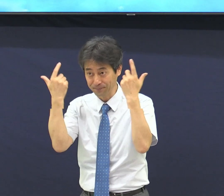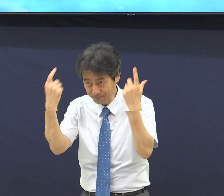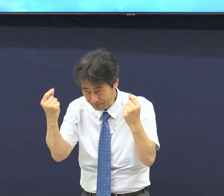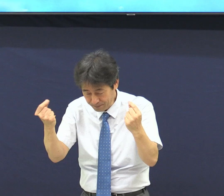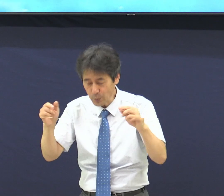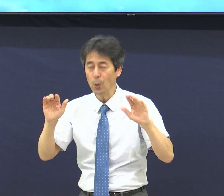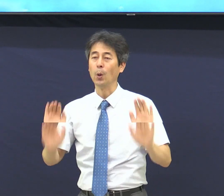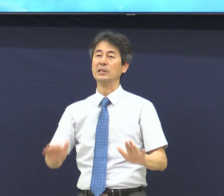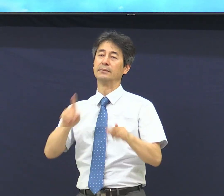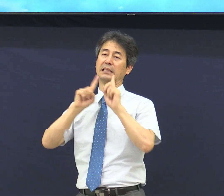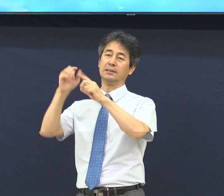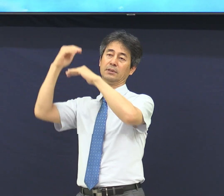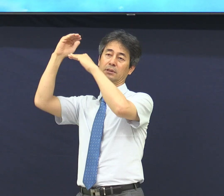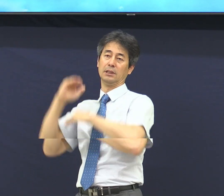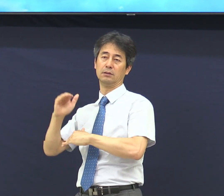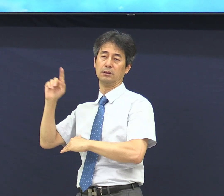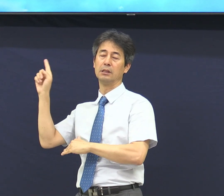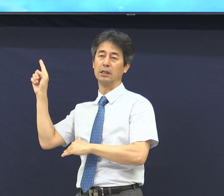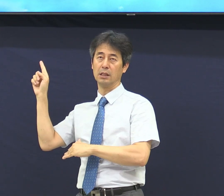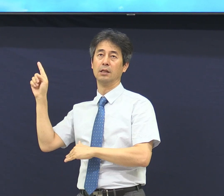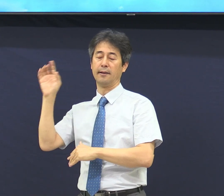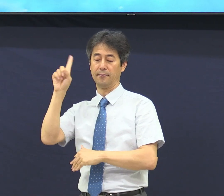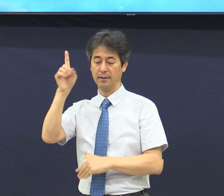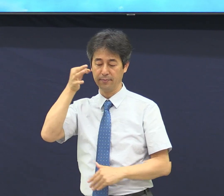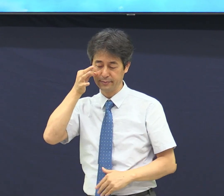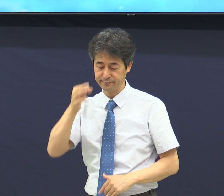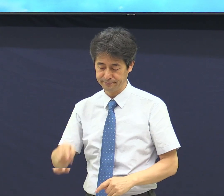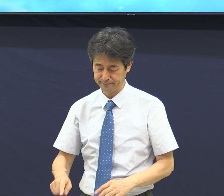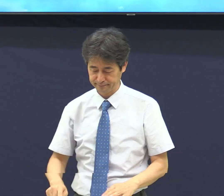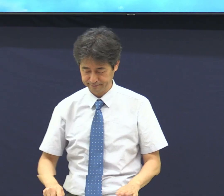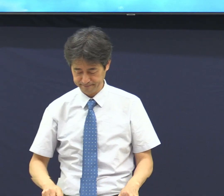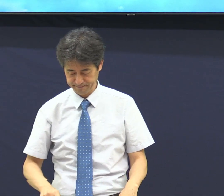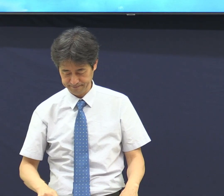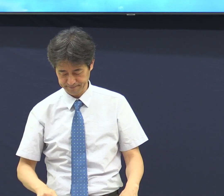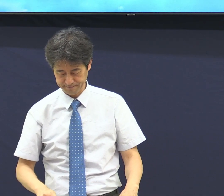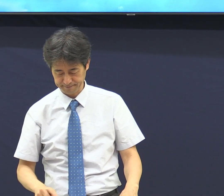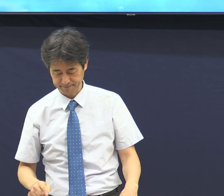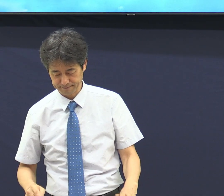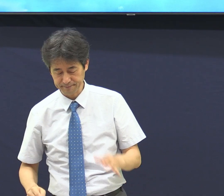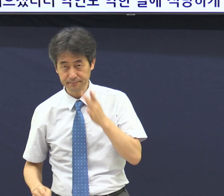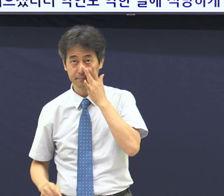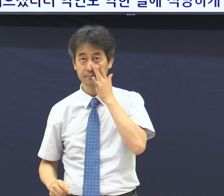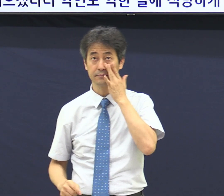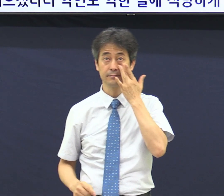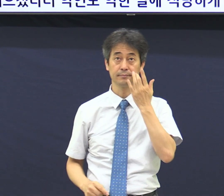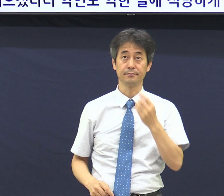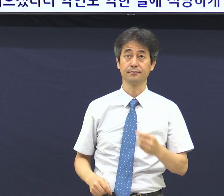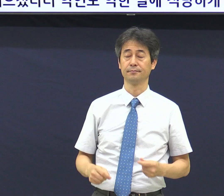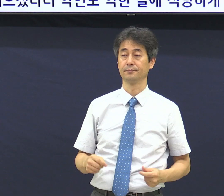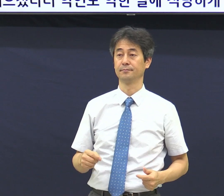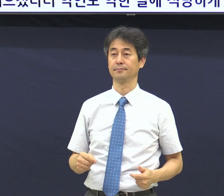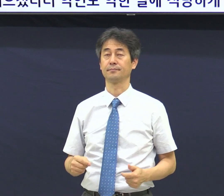우리가 이 세 가지를 하나님의 섭리라고 기억했고 이해했을 때 다시 하나님의 말씀을